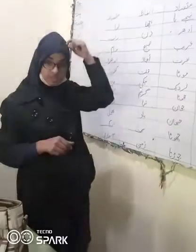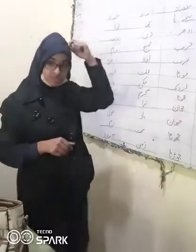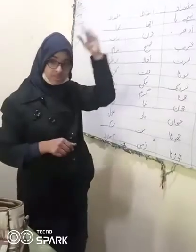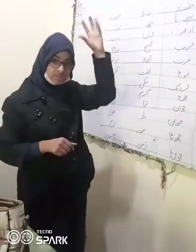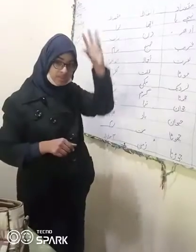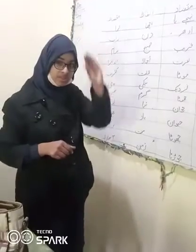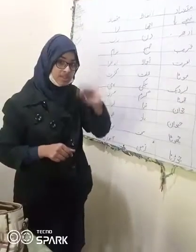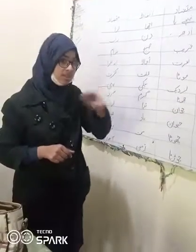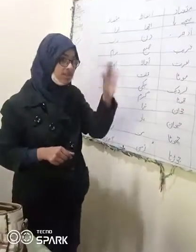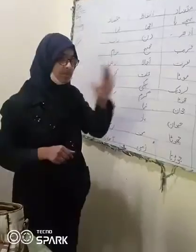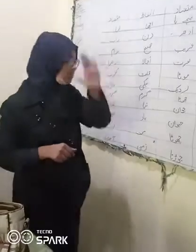अंधेरा,